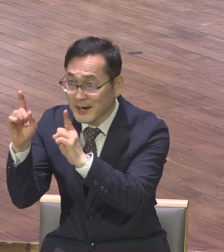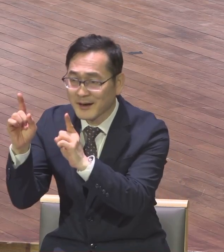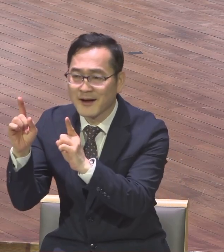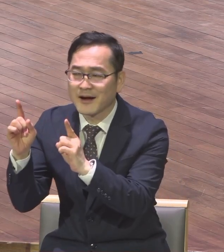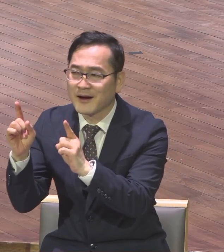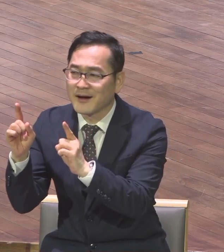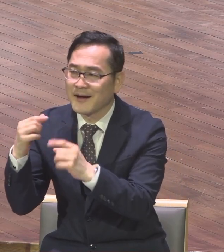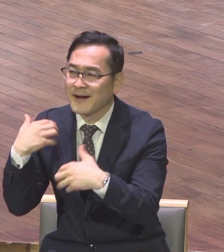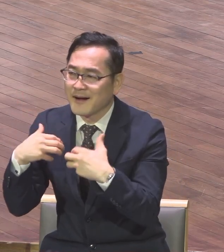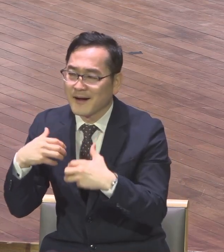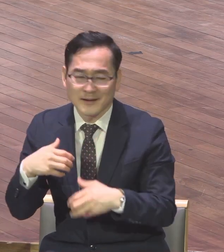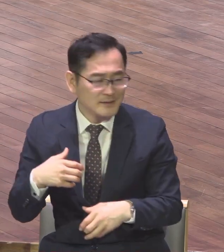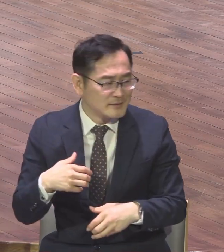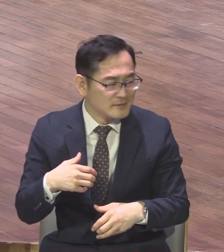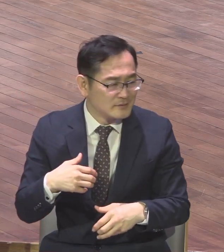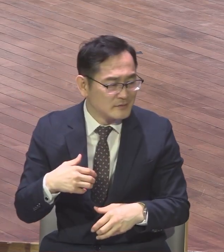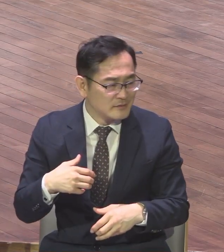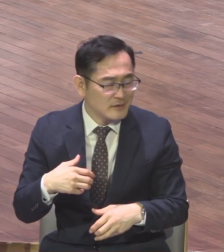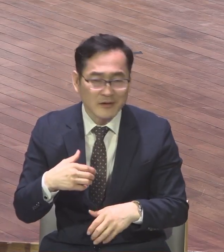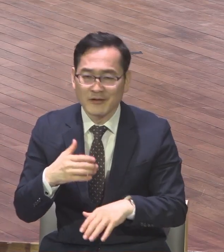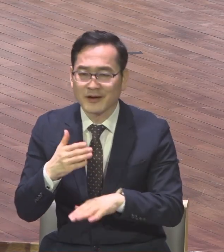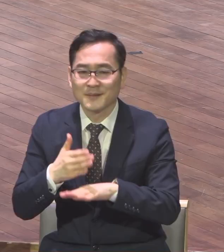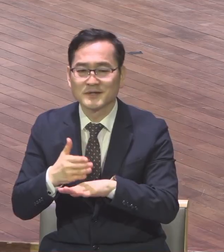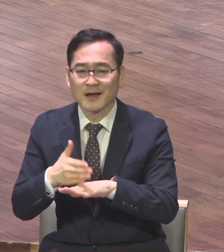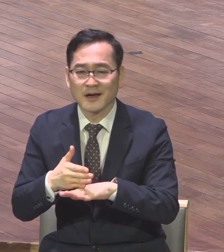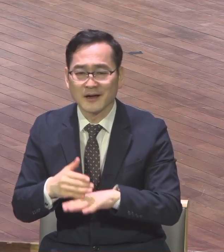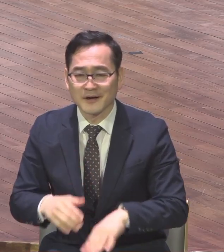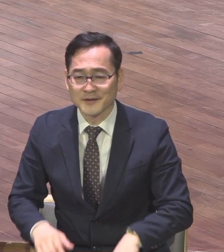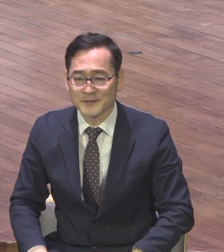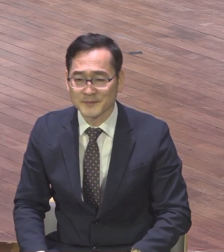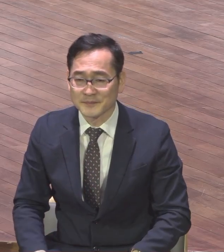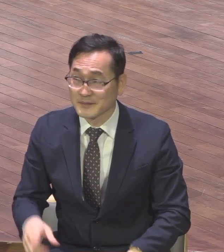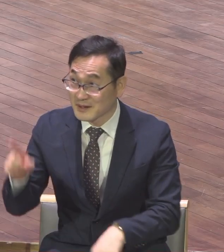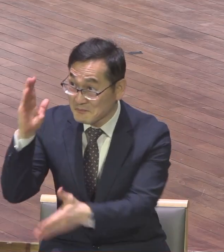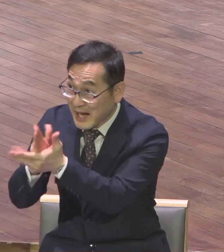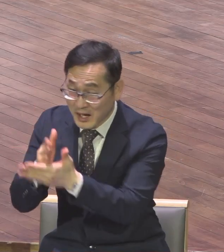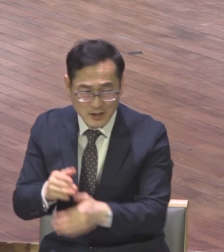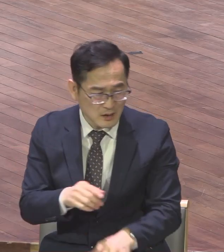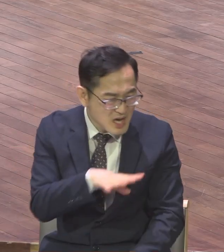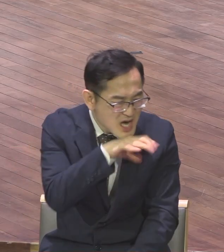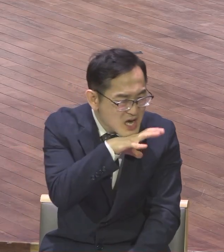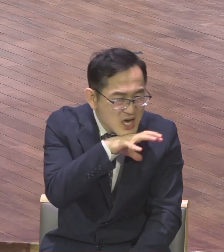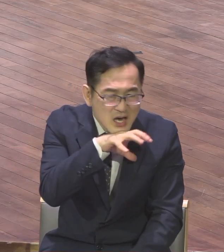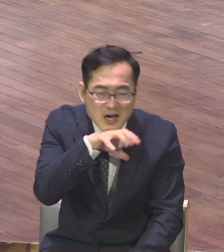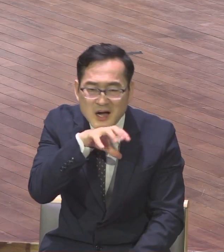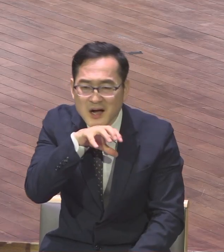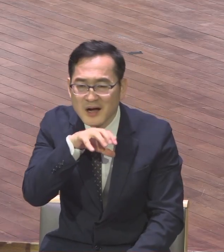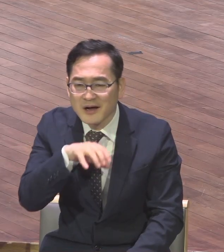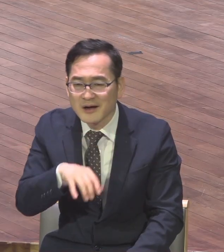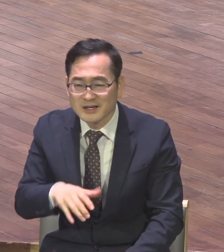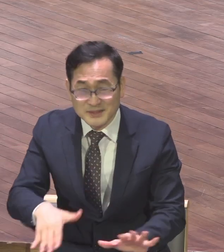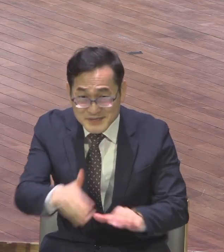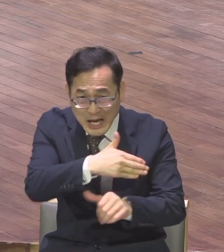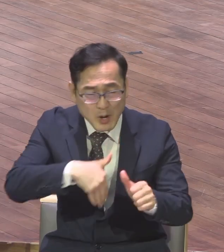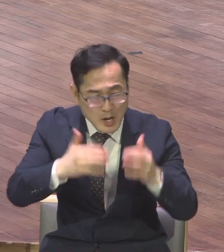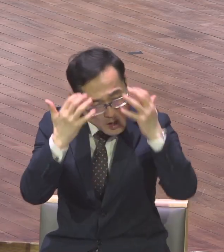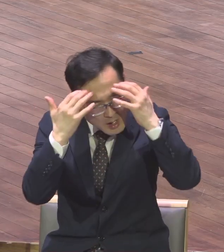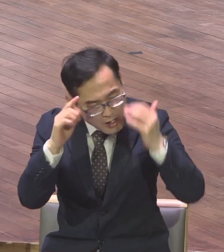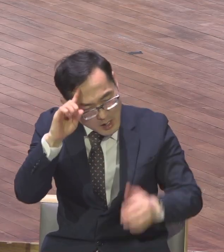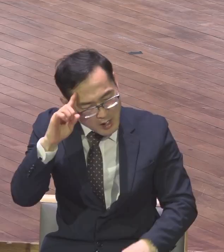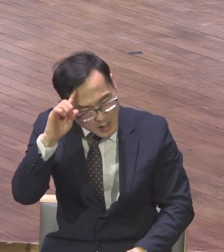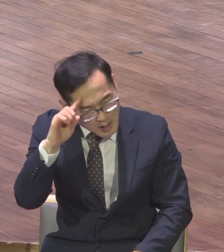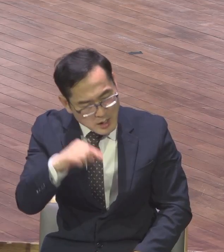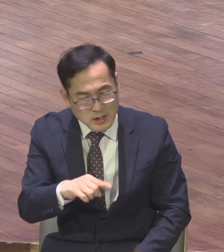뭘 늘 감사합니까? 모든 일에 감사합니까? 그 정신병자를 하는 것이지. 그 말이 안 되는 현실적인 이야기인데